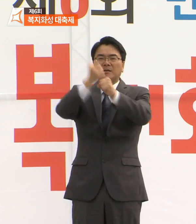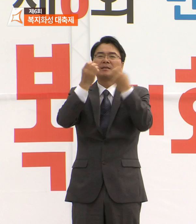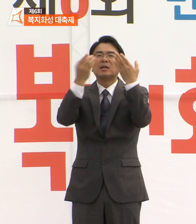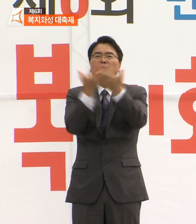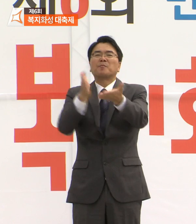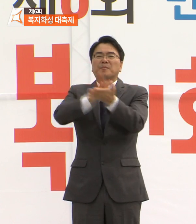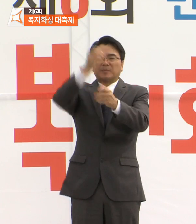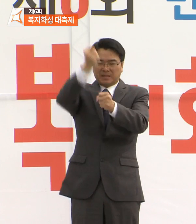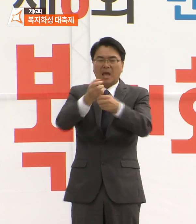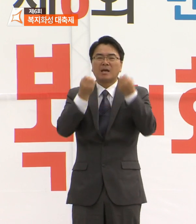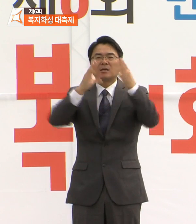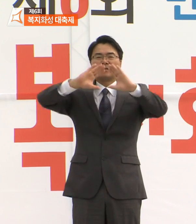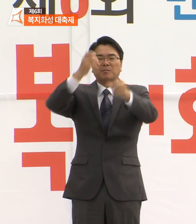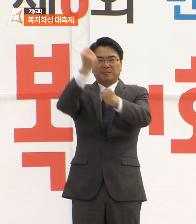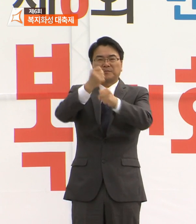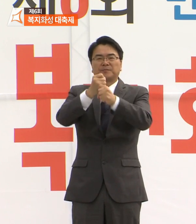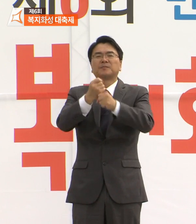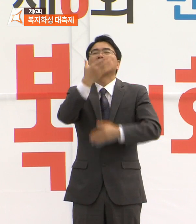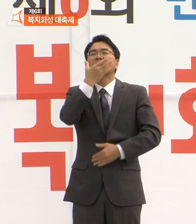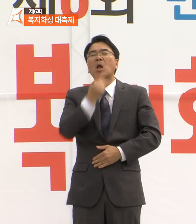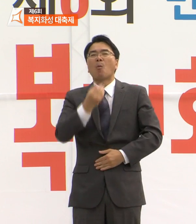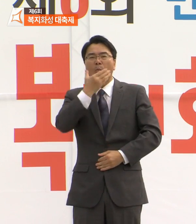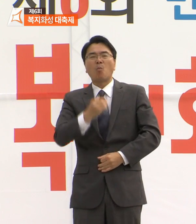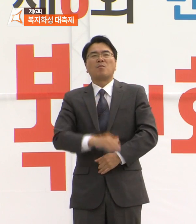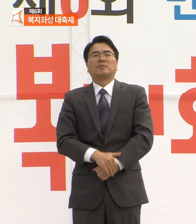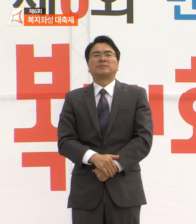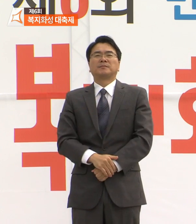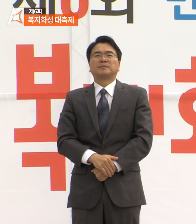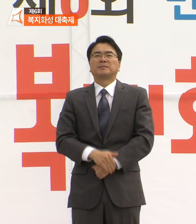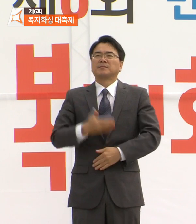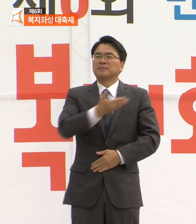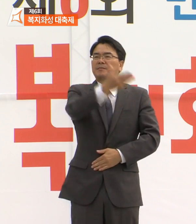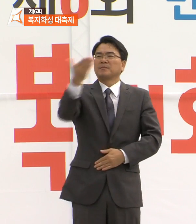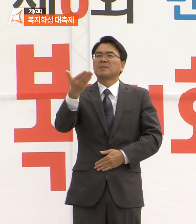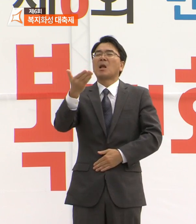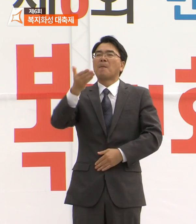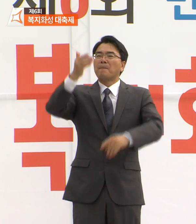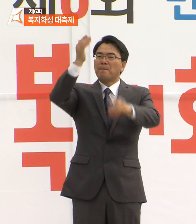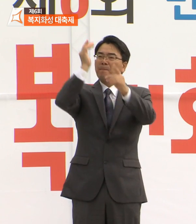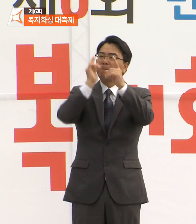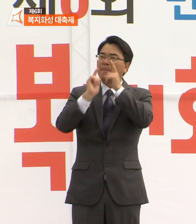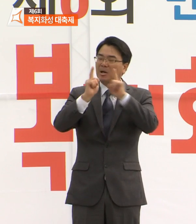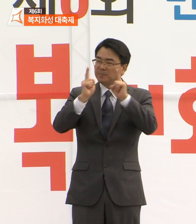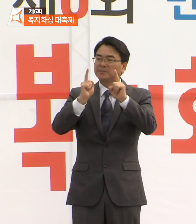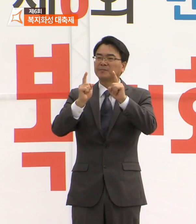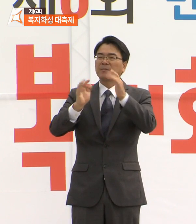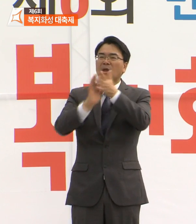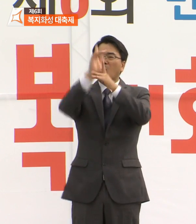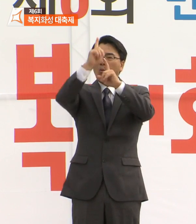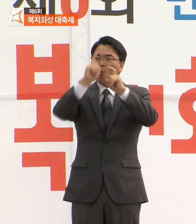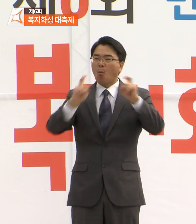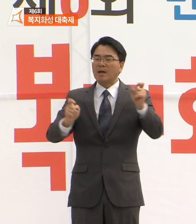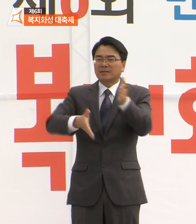새로운 대한민국 만들어져야 되지 않겠습니까? 복지라고 하는 게 아까도 여러분들이 말씀하셨지만 결코 화성시에서 할 수